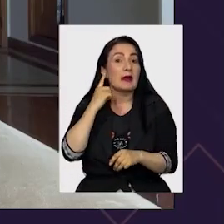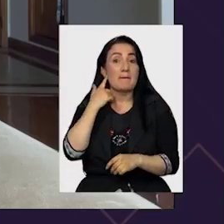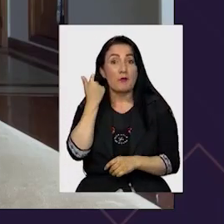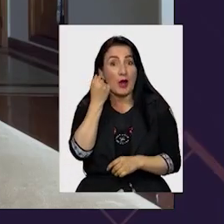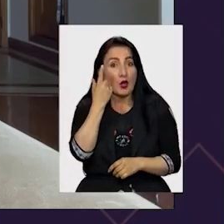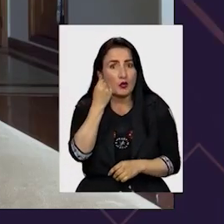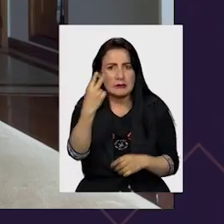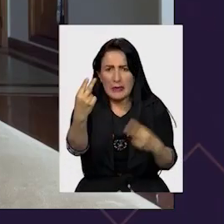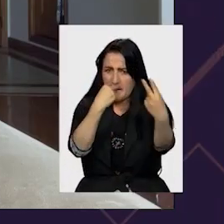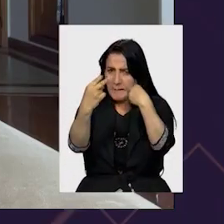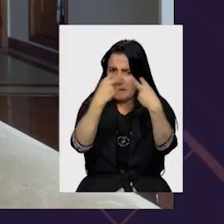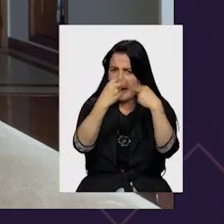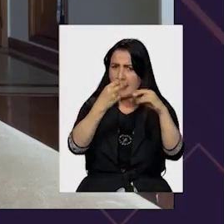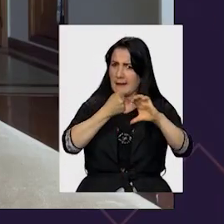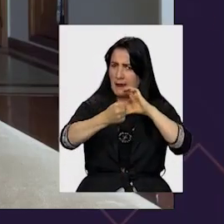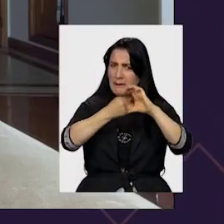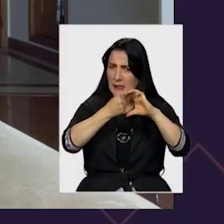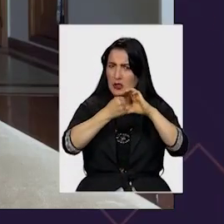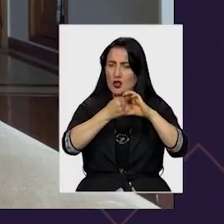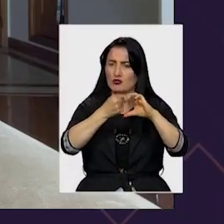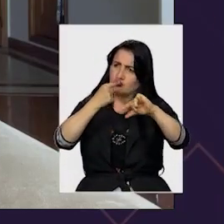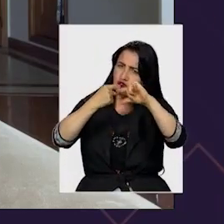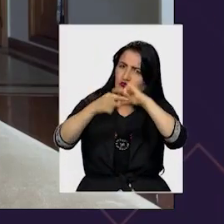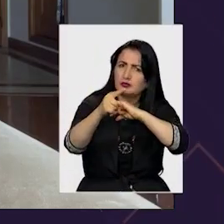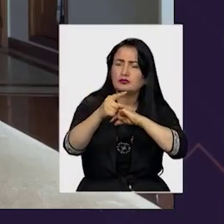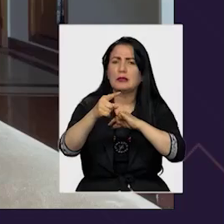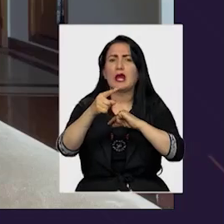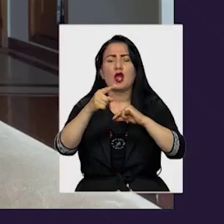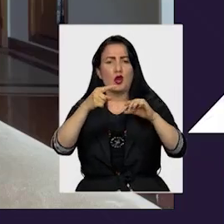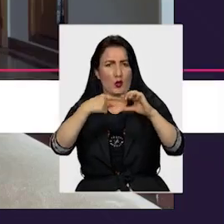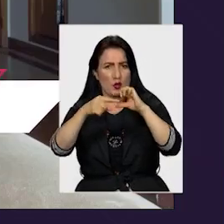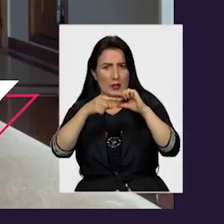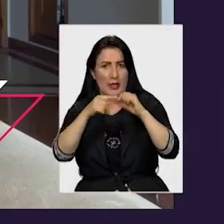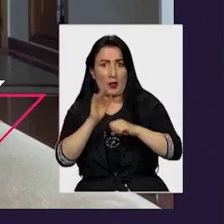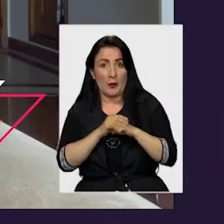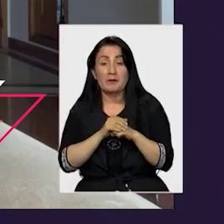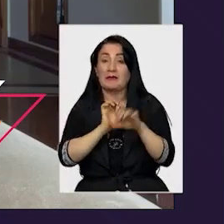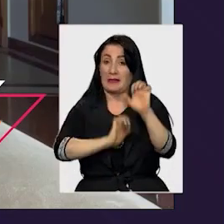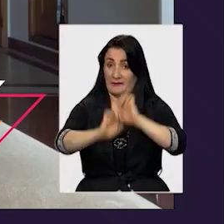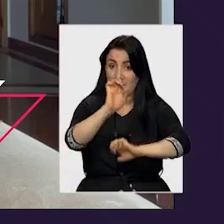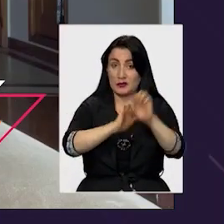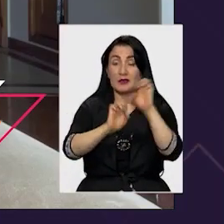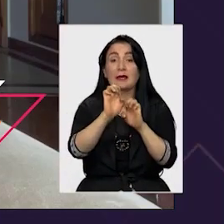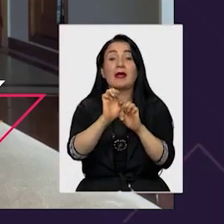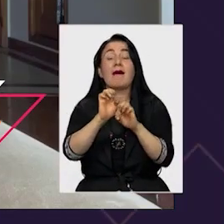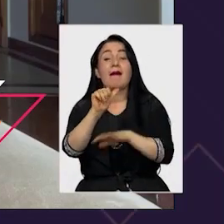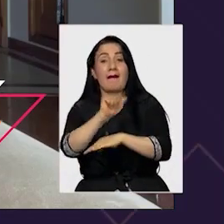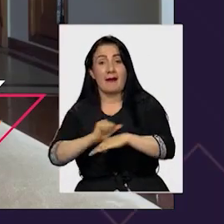o hipoacúsicas que ven a Capital a que se comuniquen con nosotros en el correo electrónico